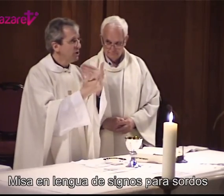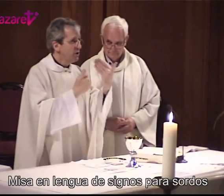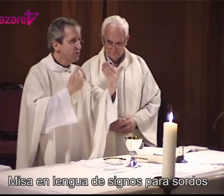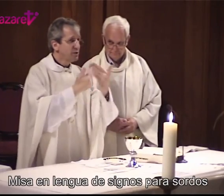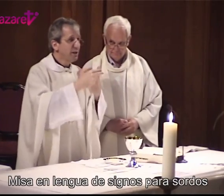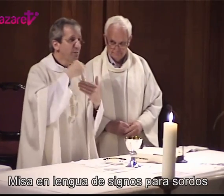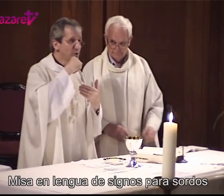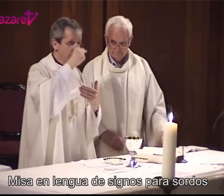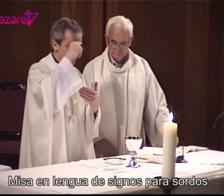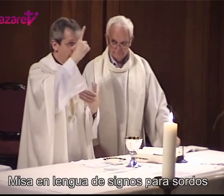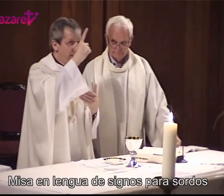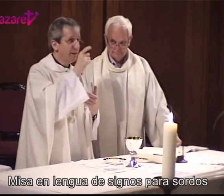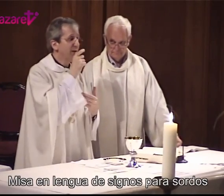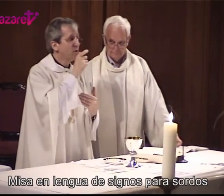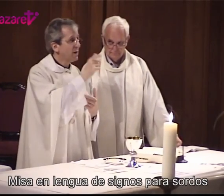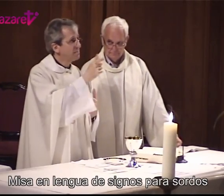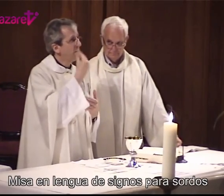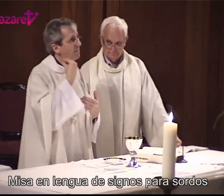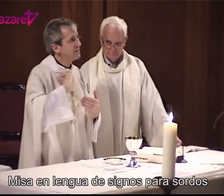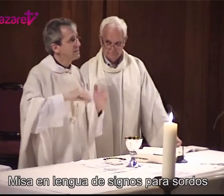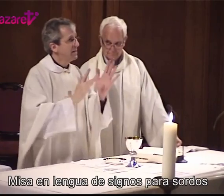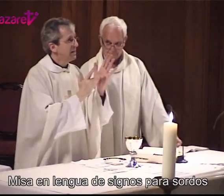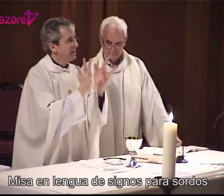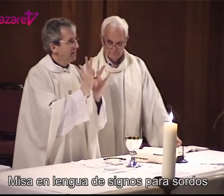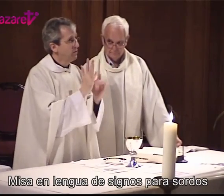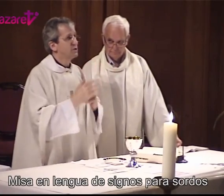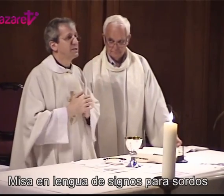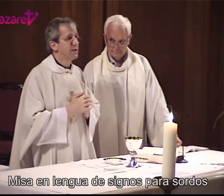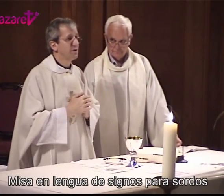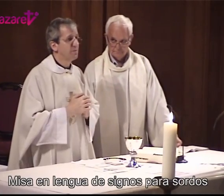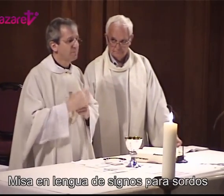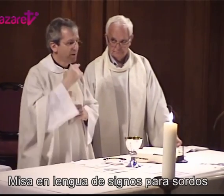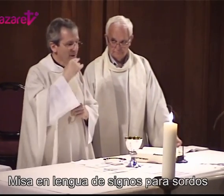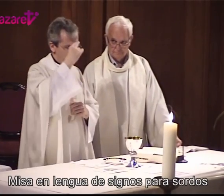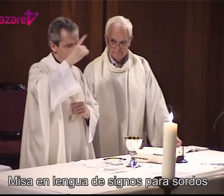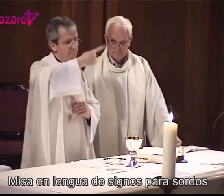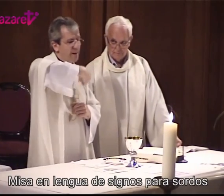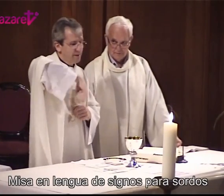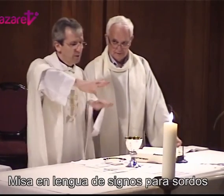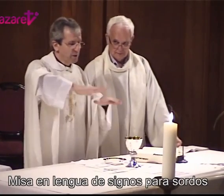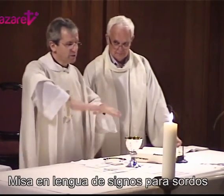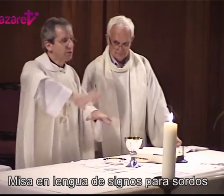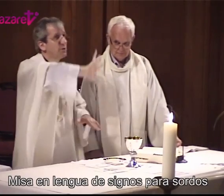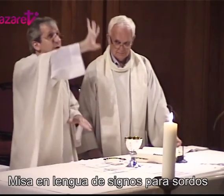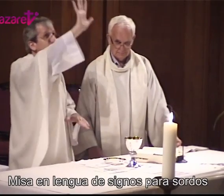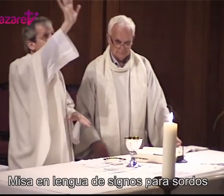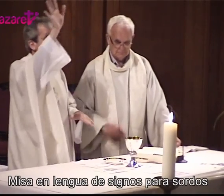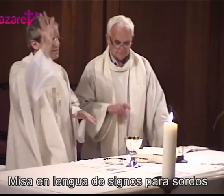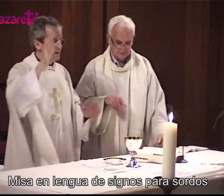nos dirigimos al Padre con las palabras que Él nos enseñó. Padre nuestro que estás en el